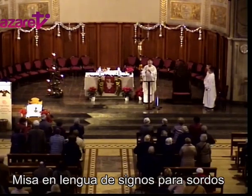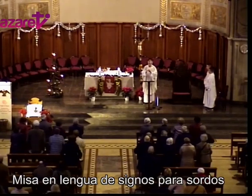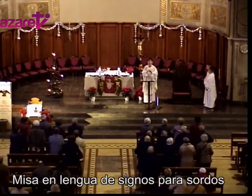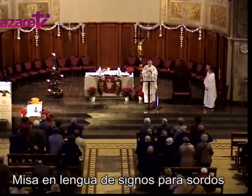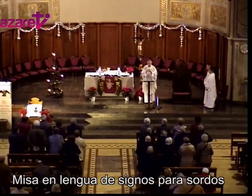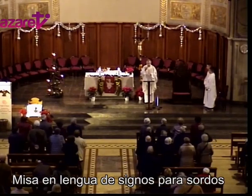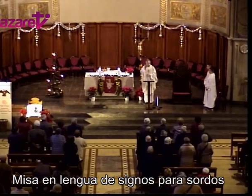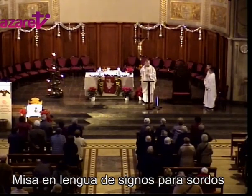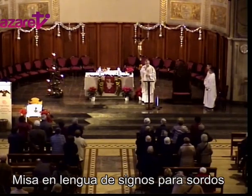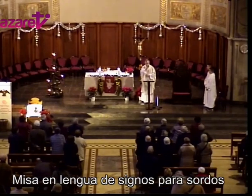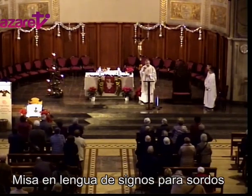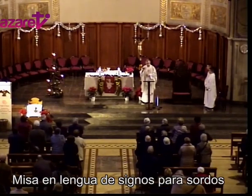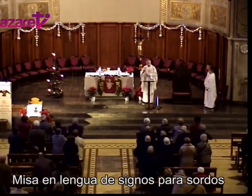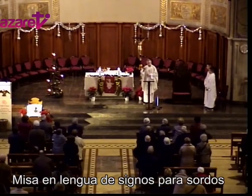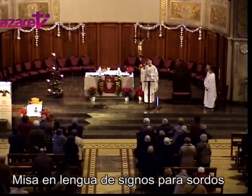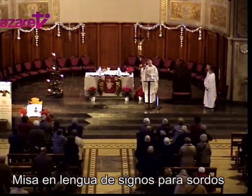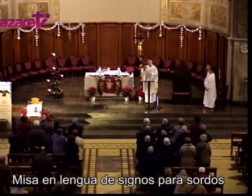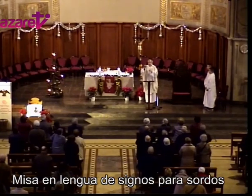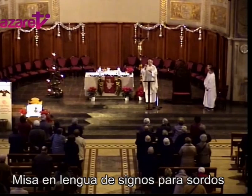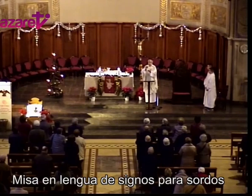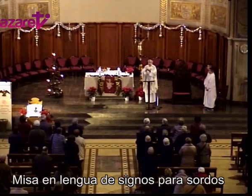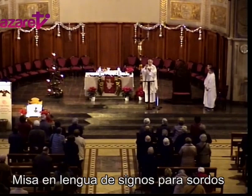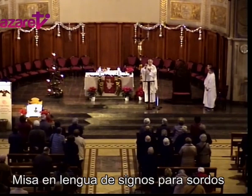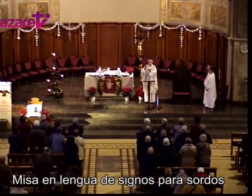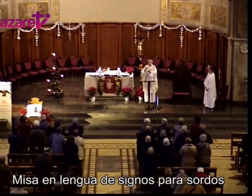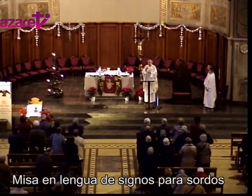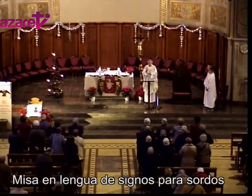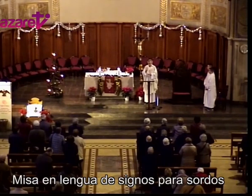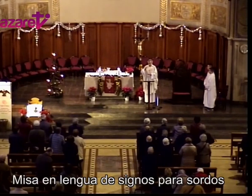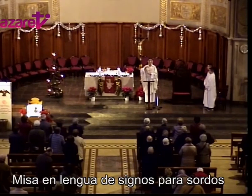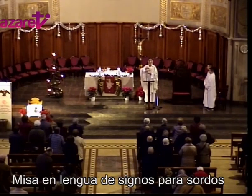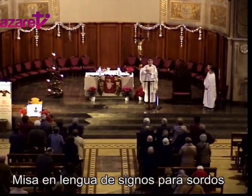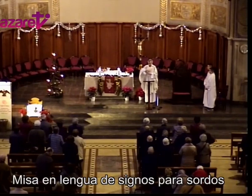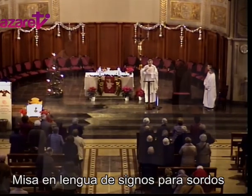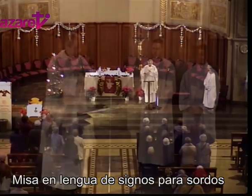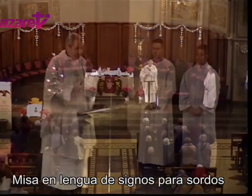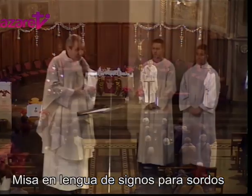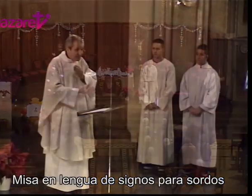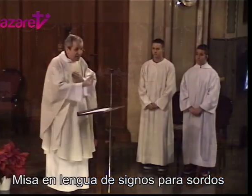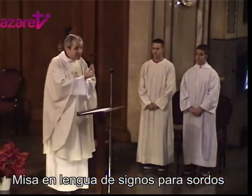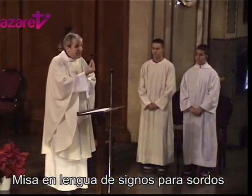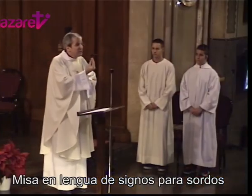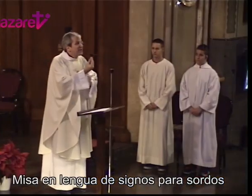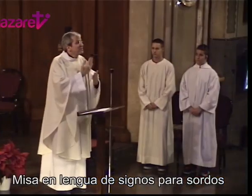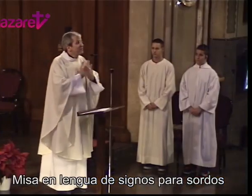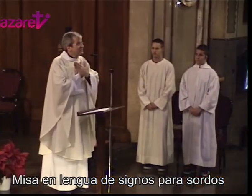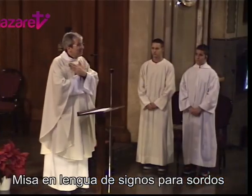Todos juntos profesamos la fe, y en el momento en que digamos, y por obra del Espíritu Santo nació de